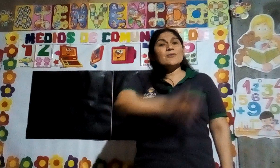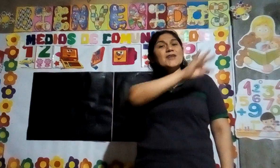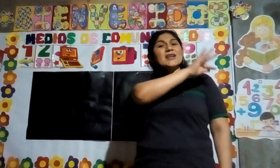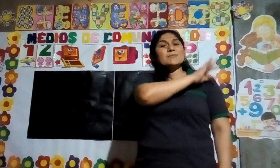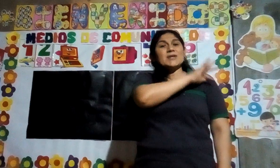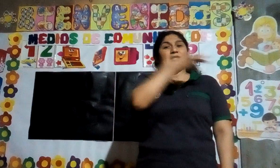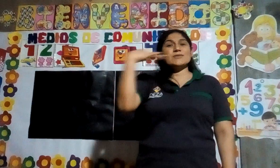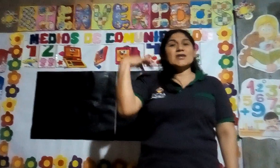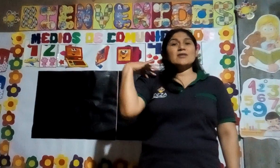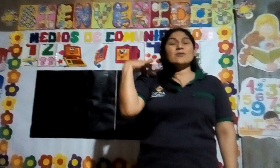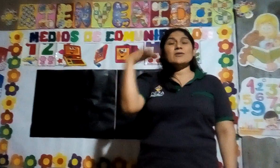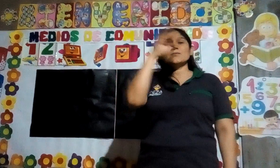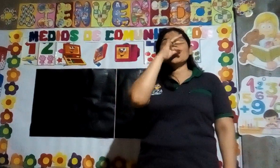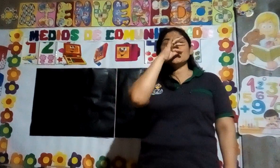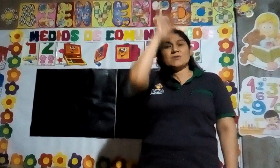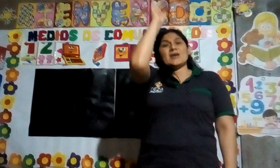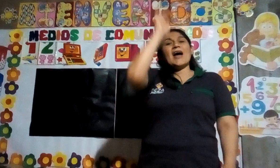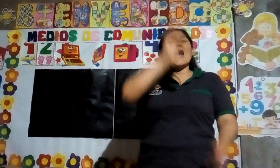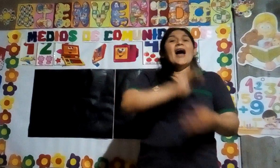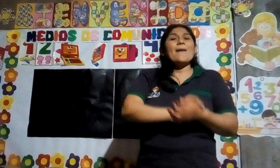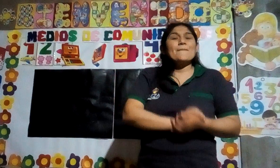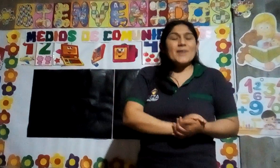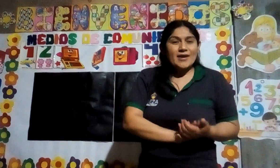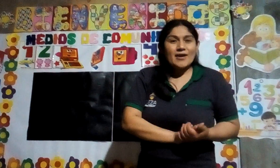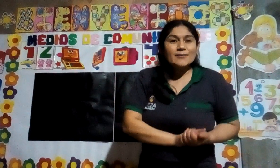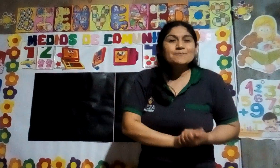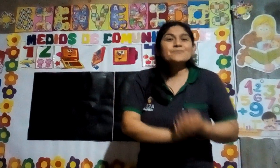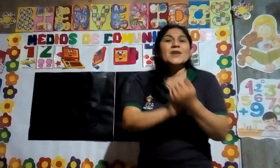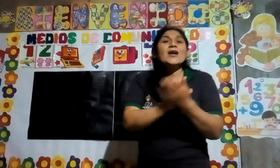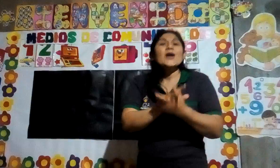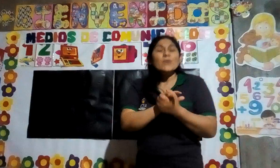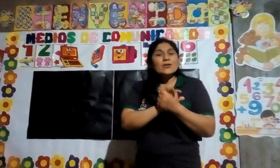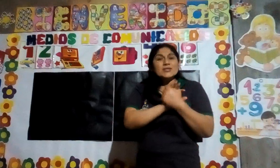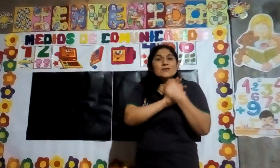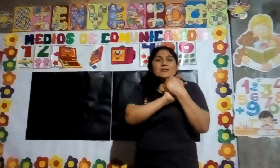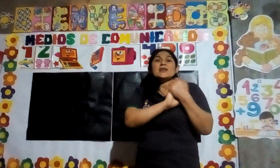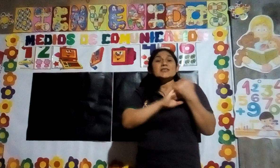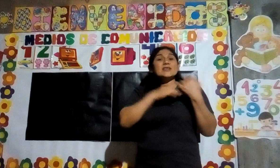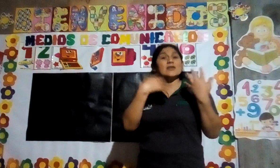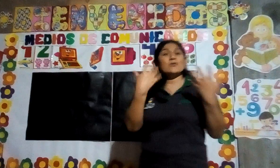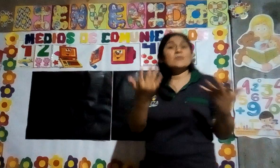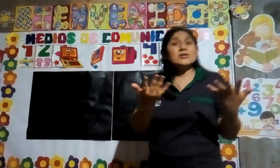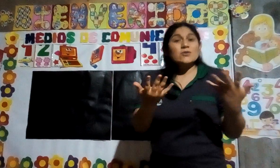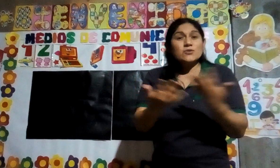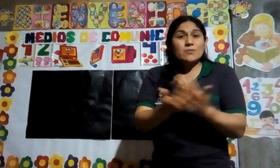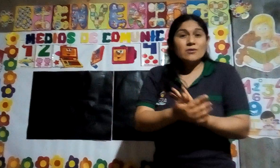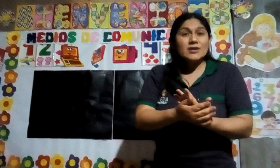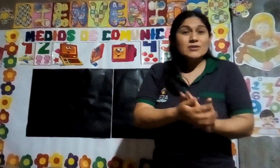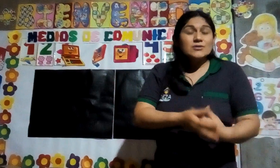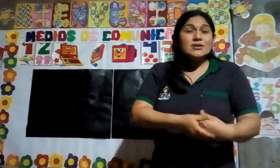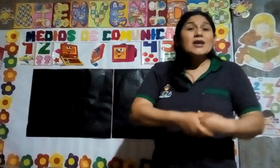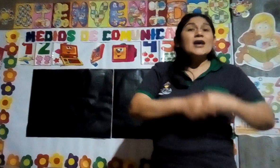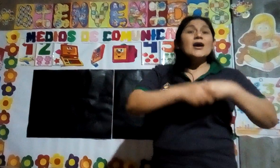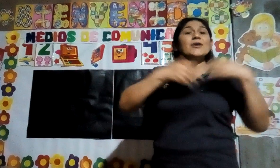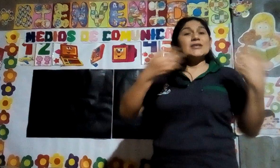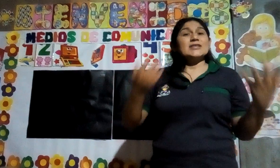del Espíritu Santo. Amén. Bueno chicos, ya saludamos a nuestro amigo Jesús. Ahora sí,